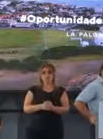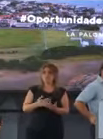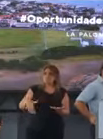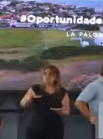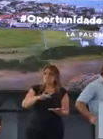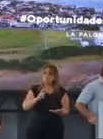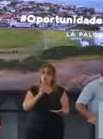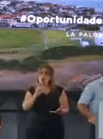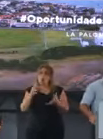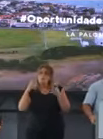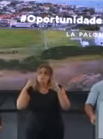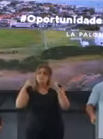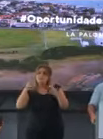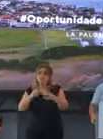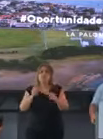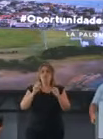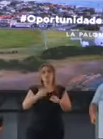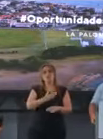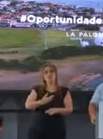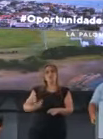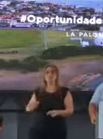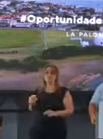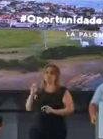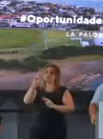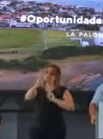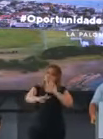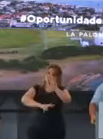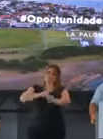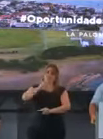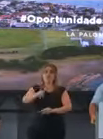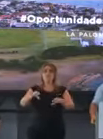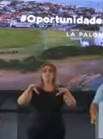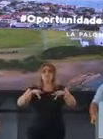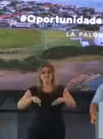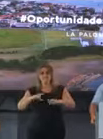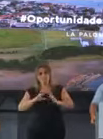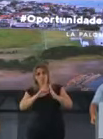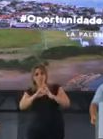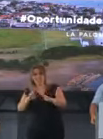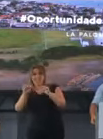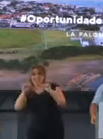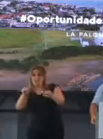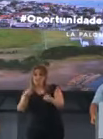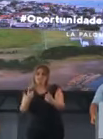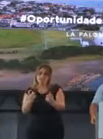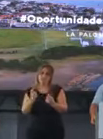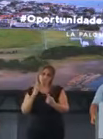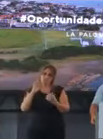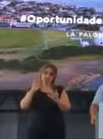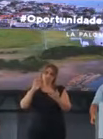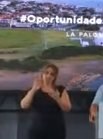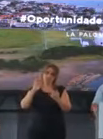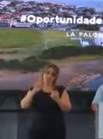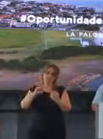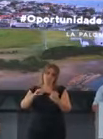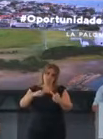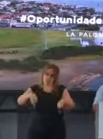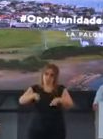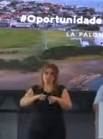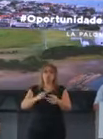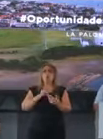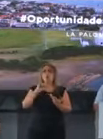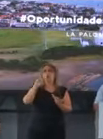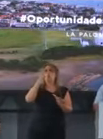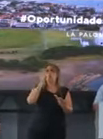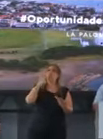rojas. Ese es el primer lugar que queremos que vaya nuestro ministro. Ahí es donde tenemos que estar. Se terminó el Uruguay donde no entran